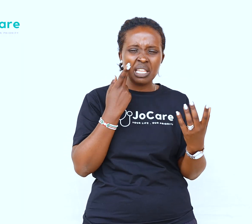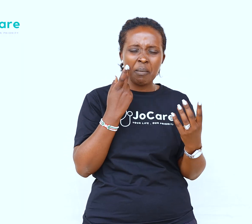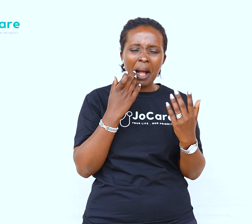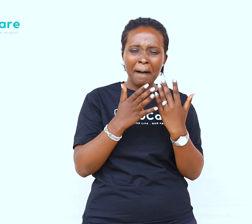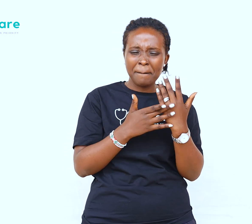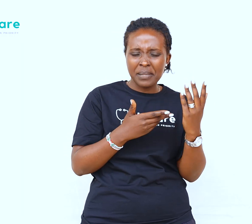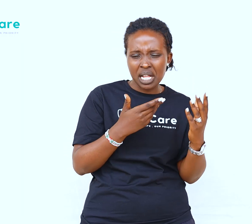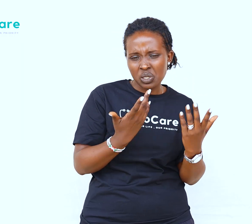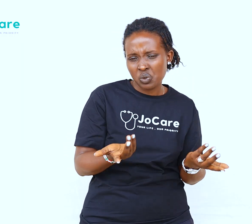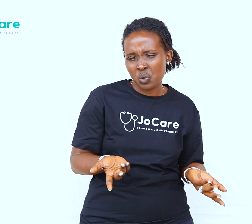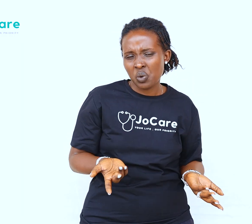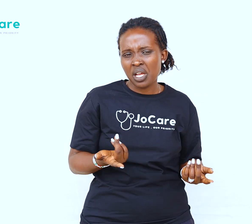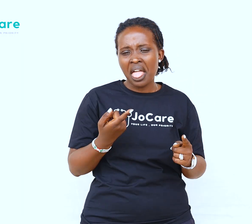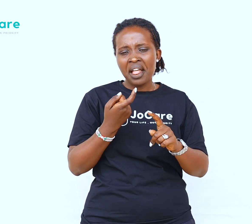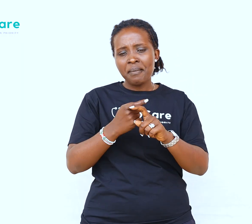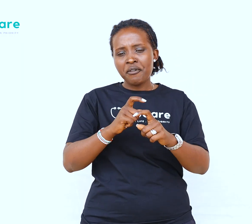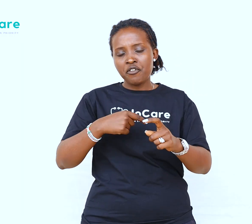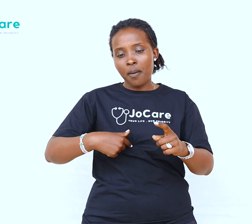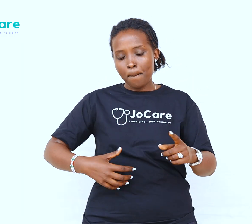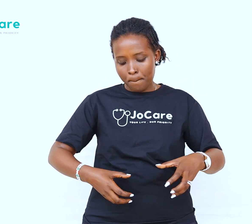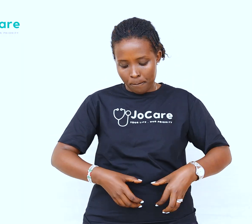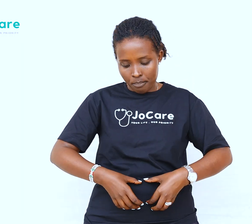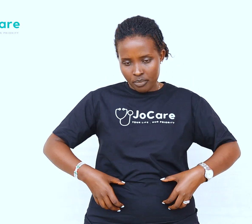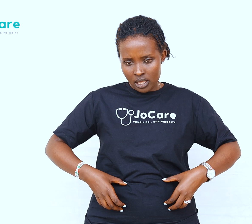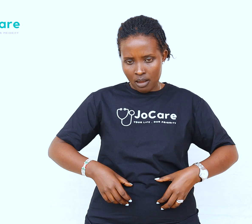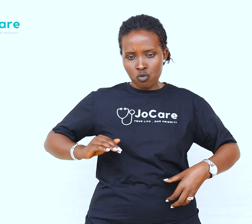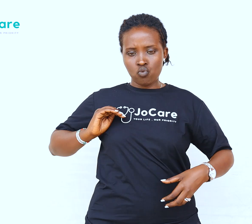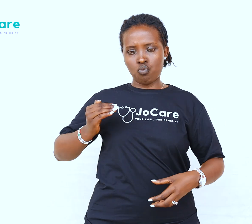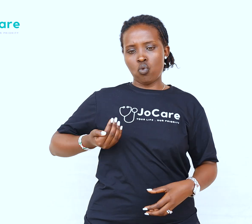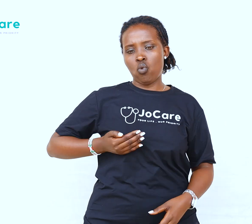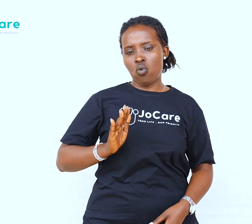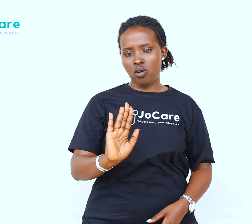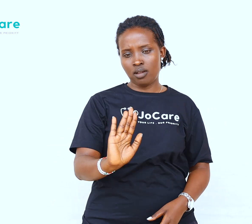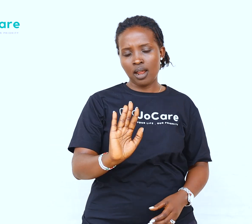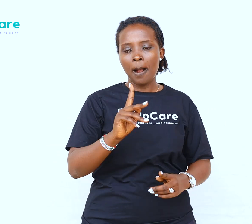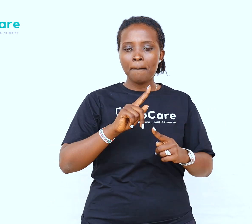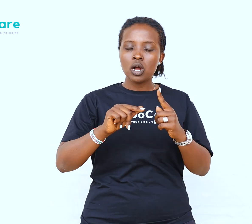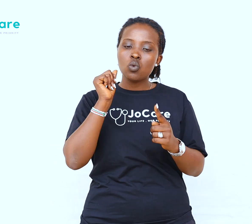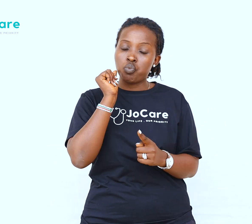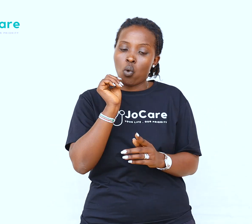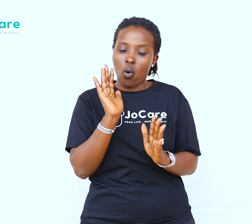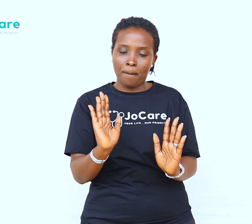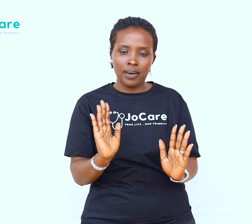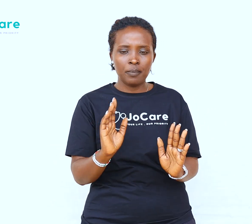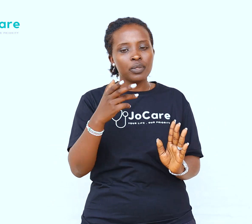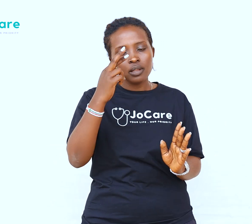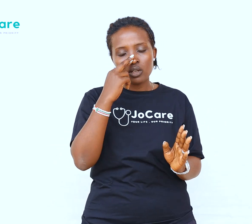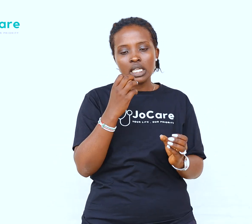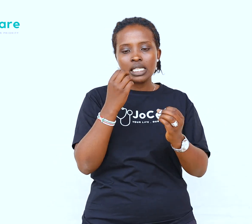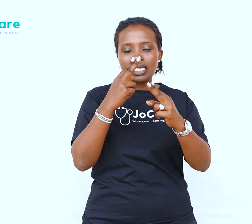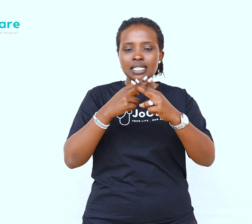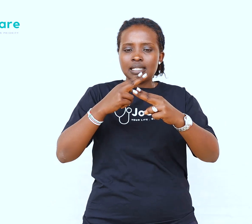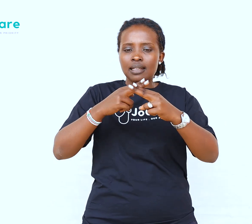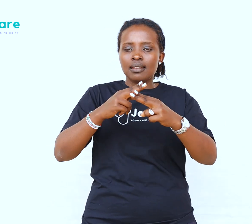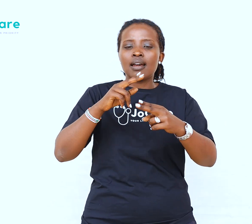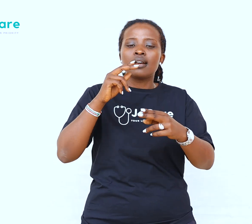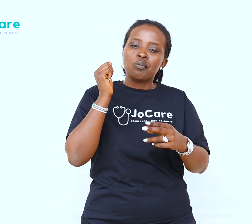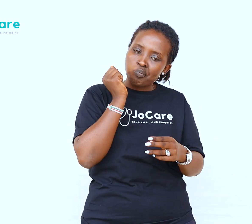by'amaraso, biba biturutse muri nyababyeyi y'umugore cyangwa se umukobwa. Icyo ngicyo twakita imihango. Noneho